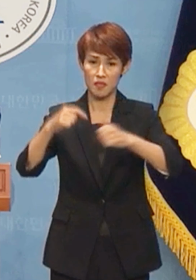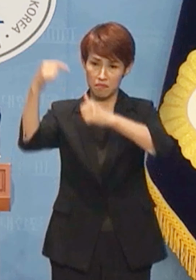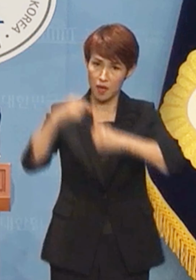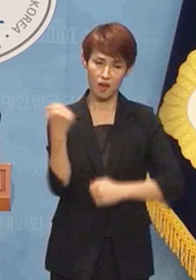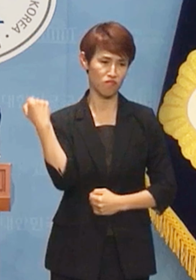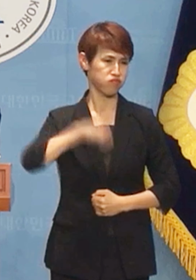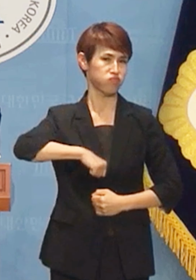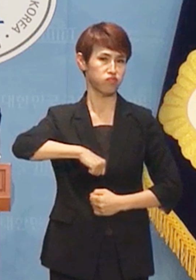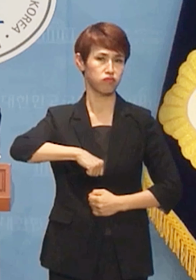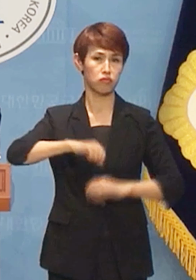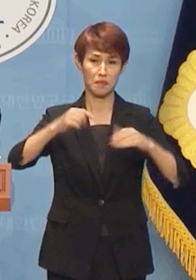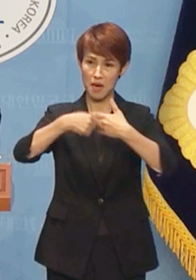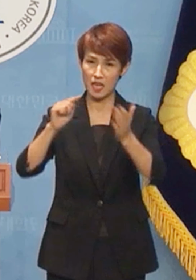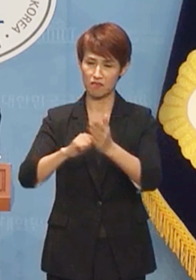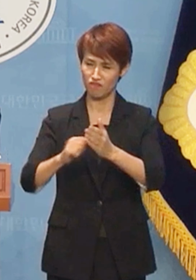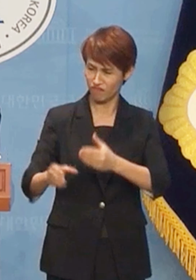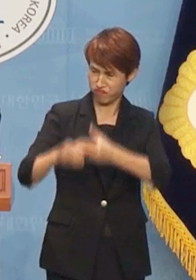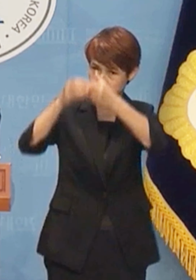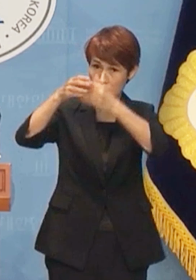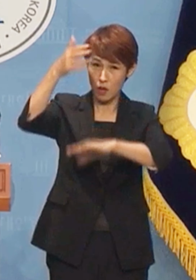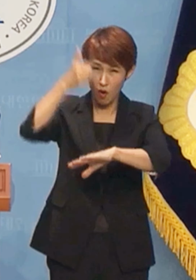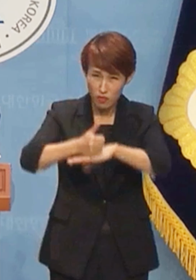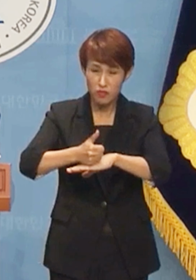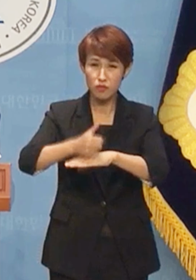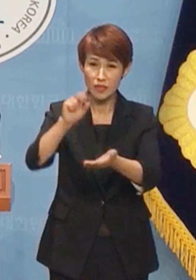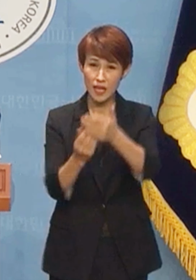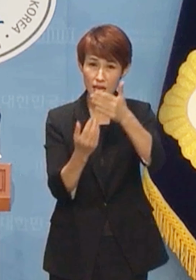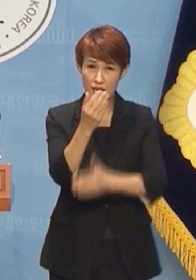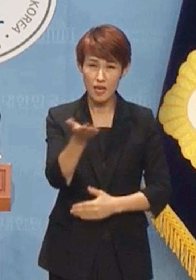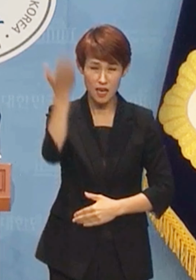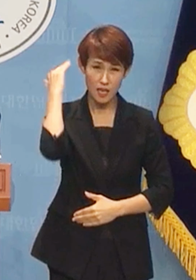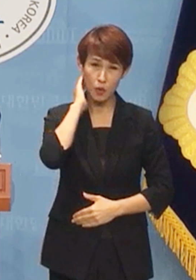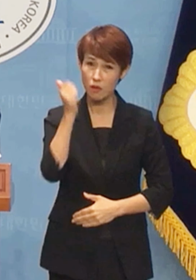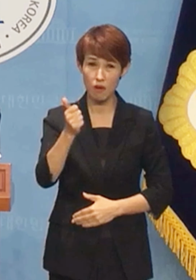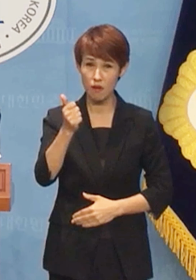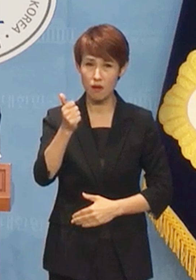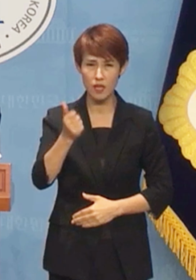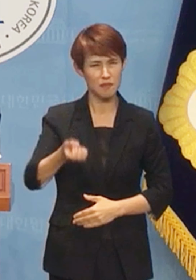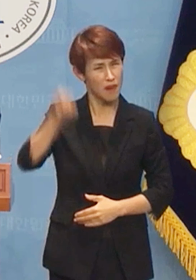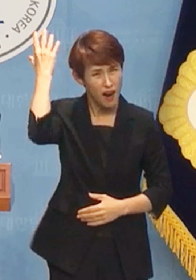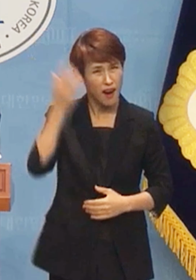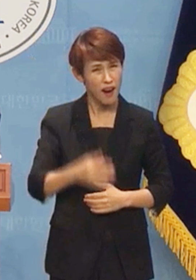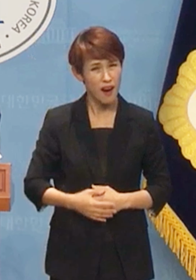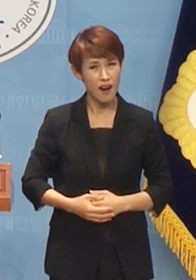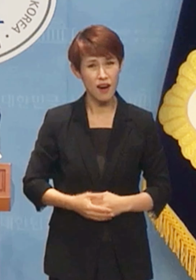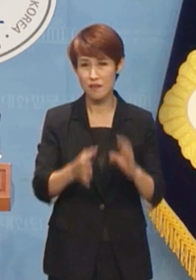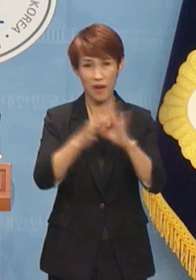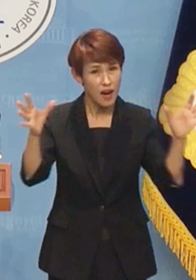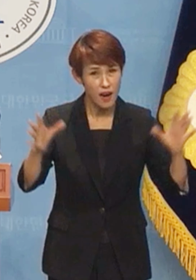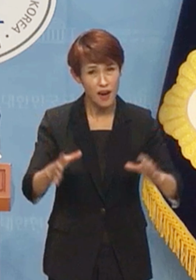거부하고 민심에 맞서다 처참한 말로를 맞았던 전직 대통령의 사례는 윤대통령 부부에겐